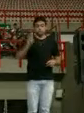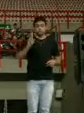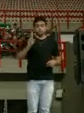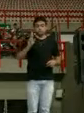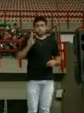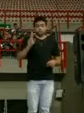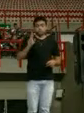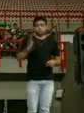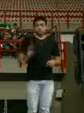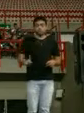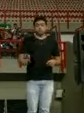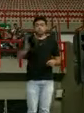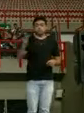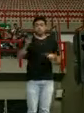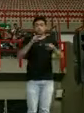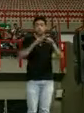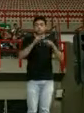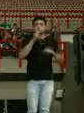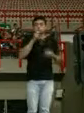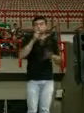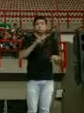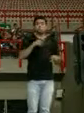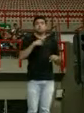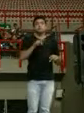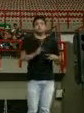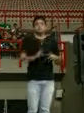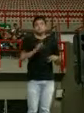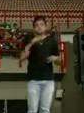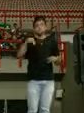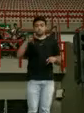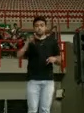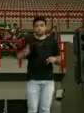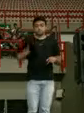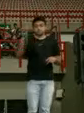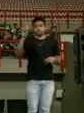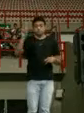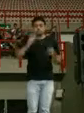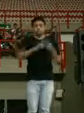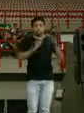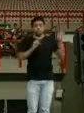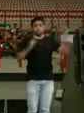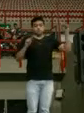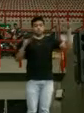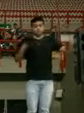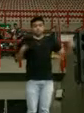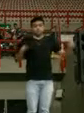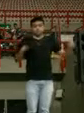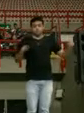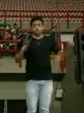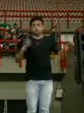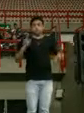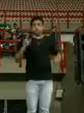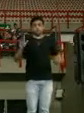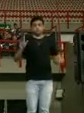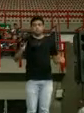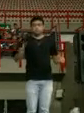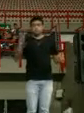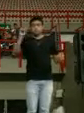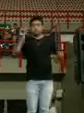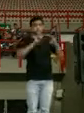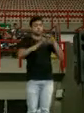densidade. Concorda que quanto maior for o Mi, menor é a frequência, é ou não é? Quanto maior for o